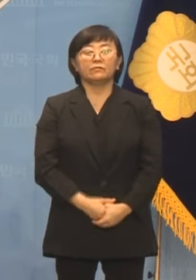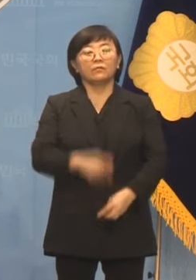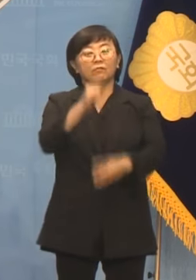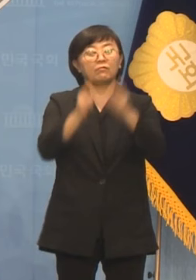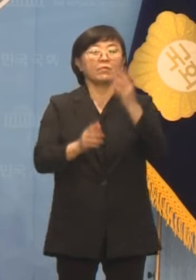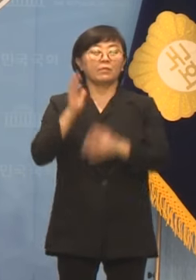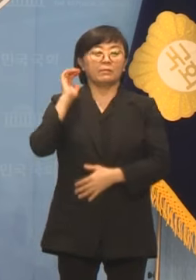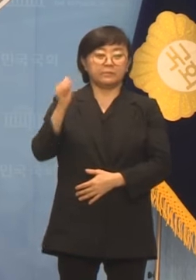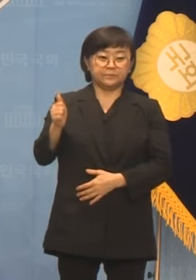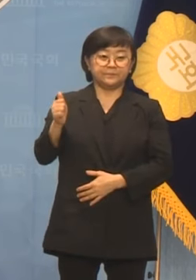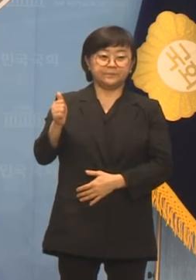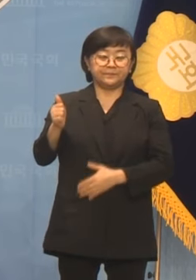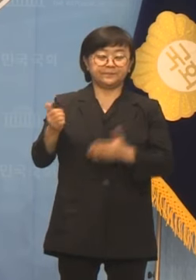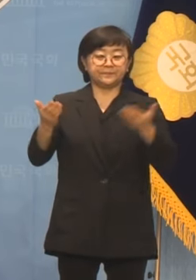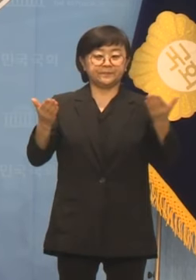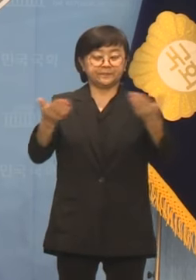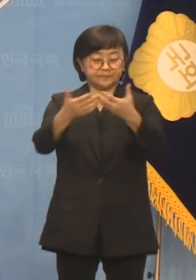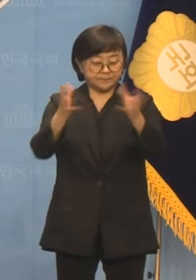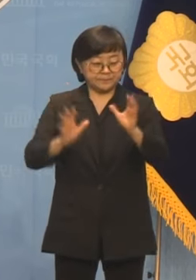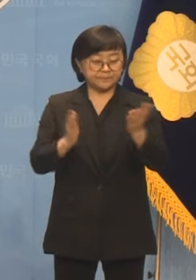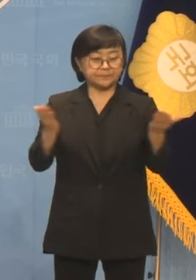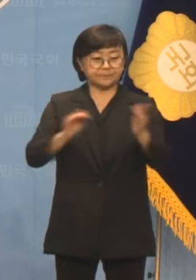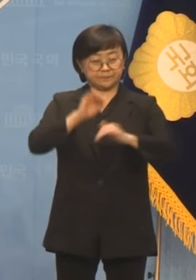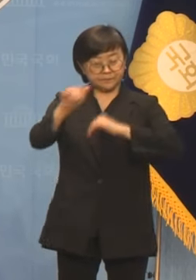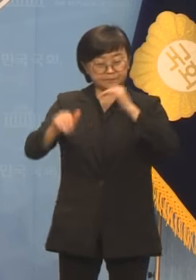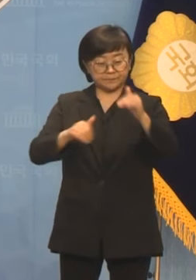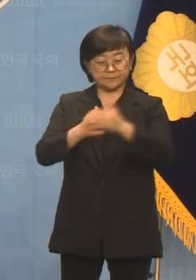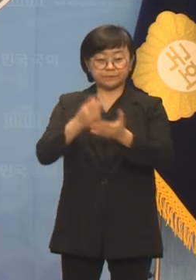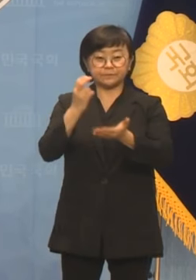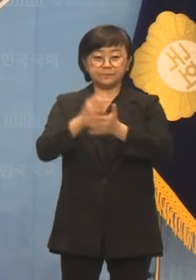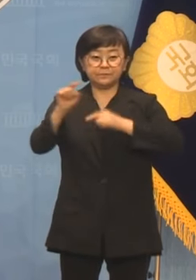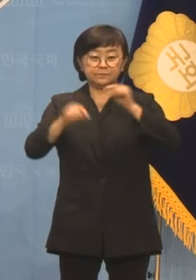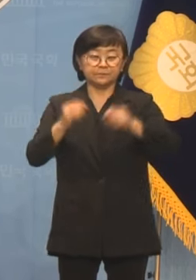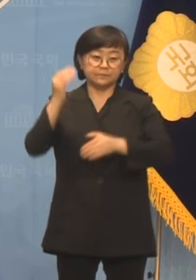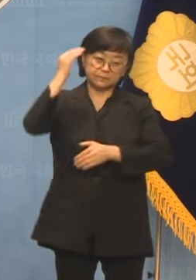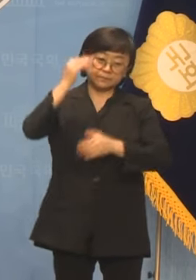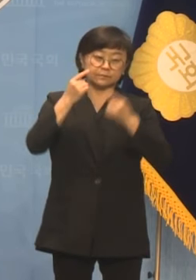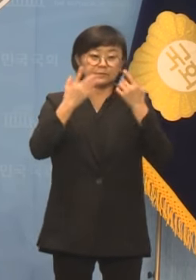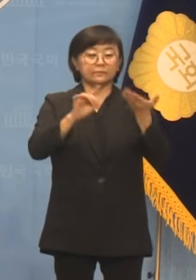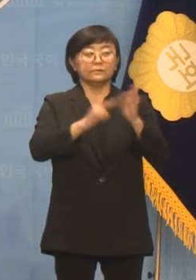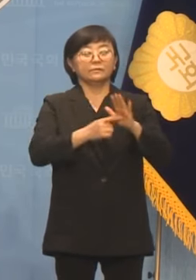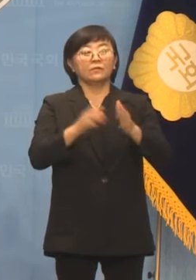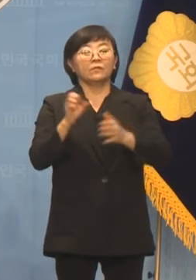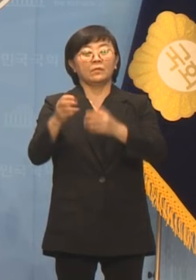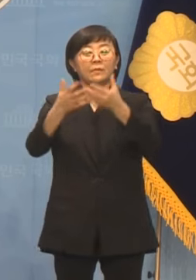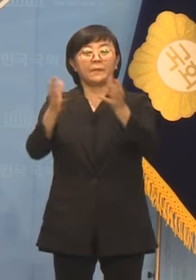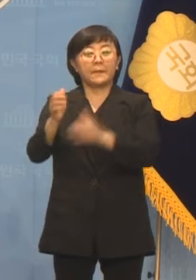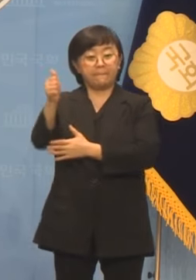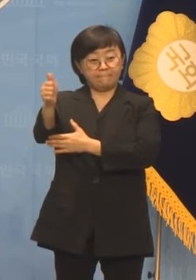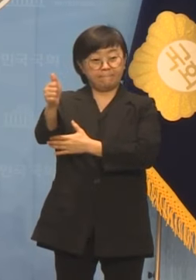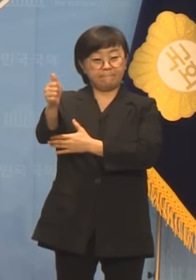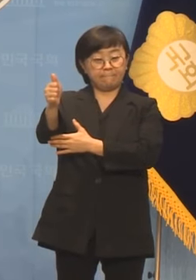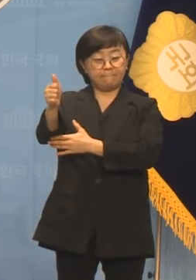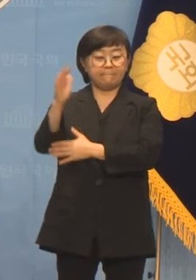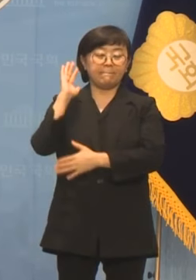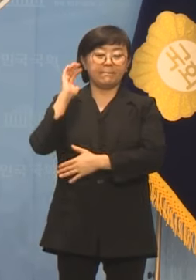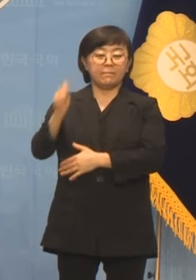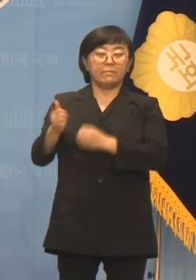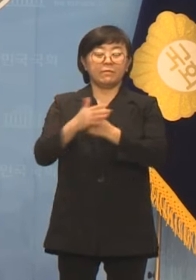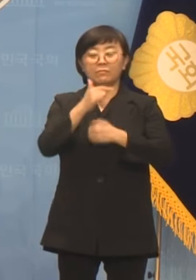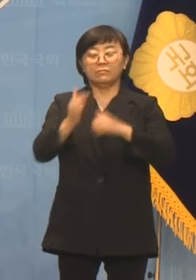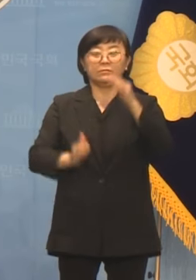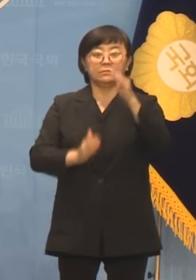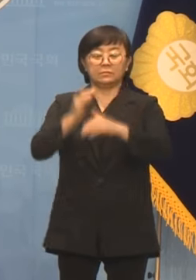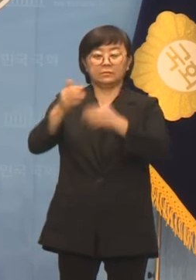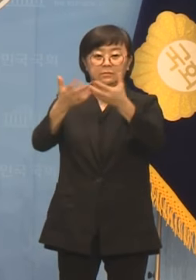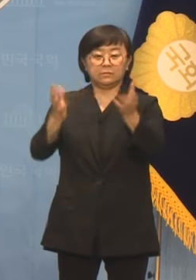윤석열 대통령의 당무 개입이 법치주의 훼손임을 명백하게 하고 여당의 수장으로서 대통령의 과도한